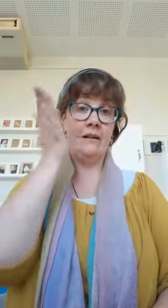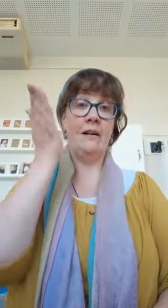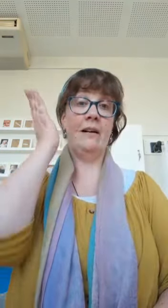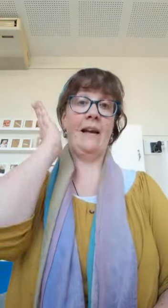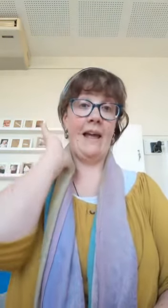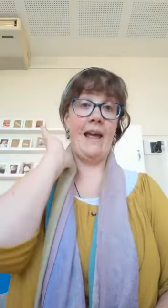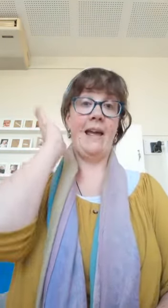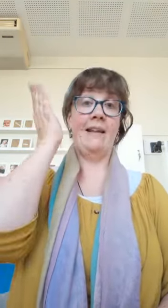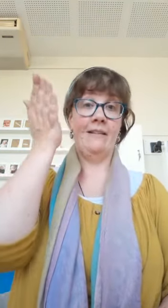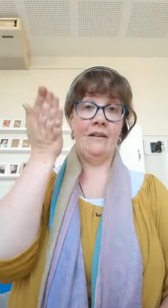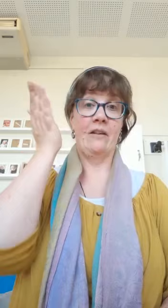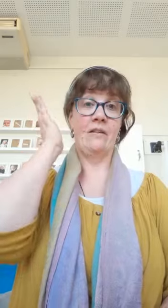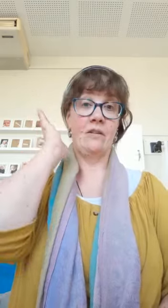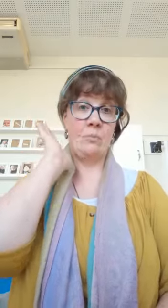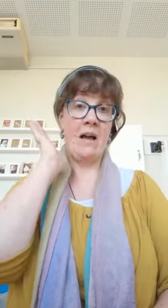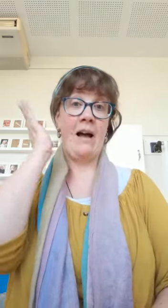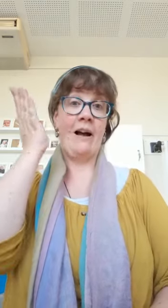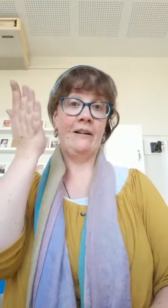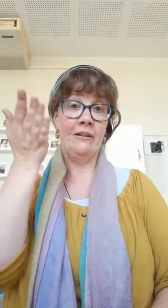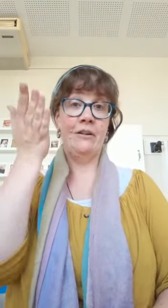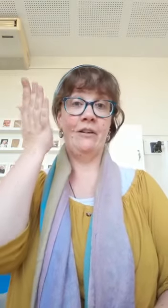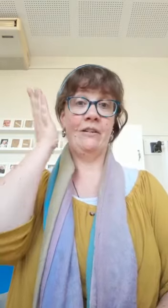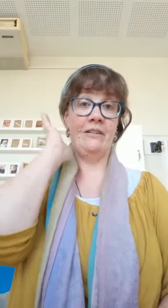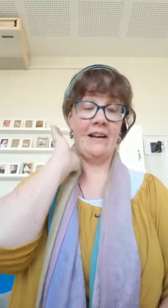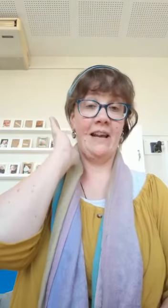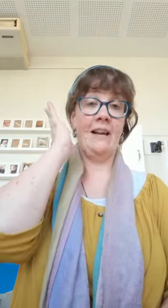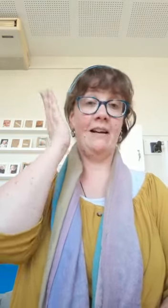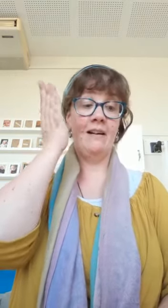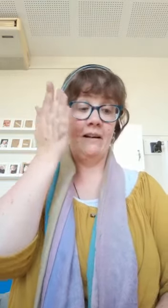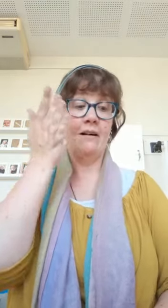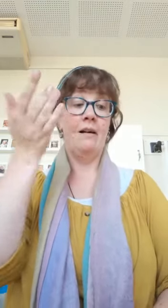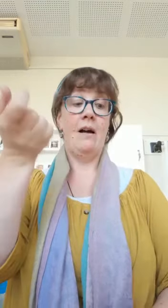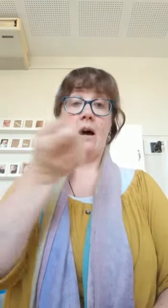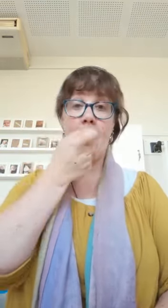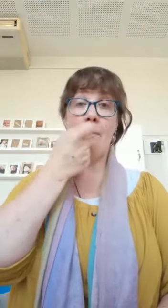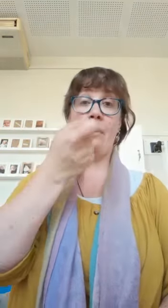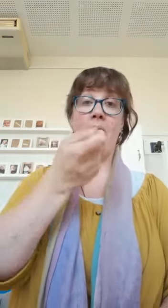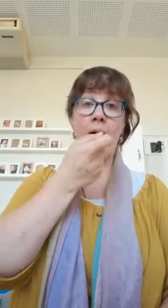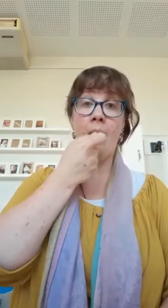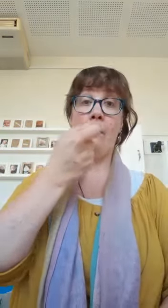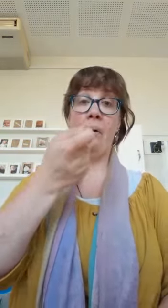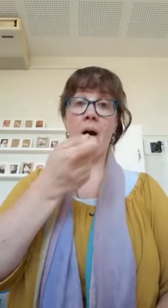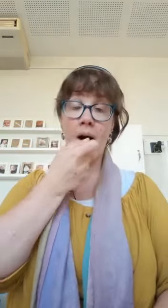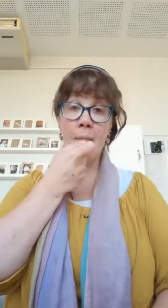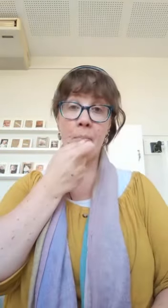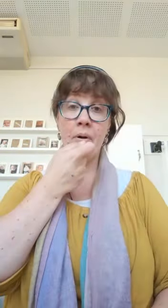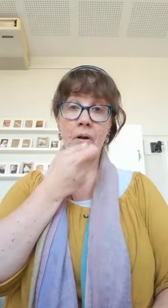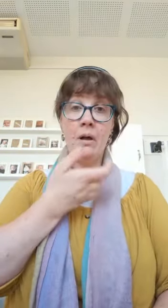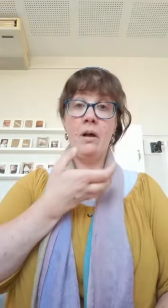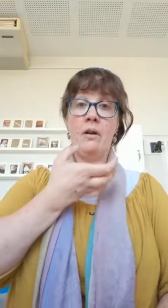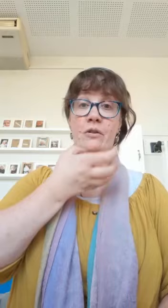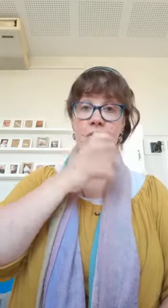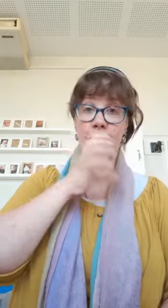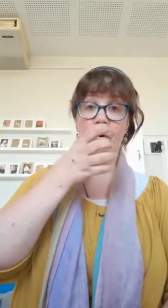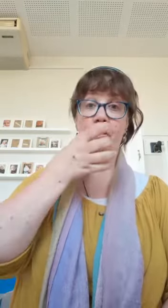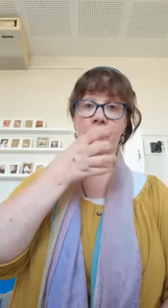Smakelijk eten, smakelijk drinken, hap, hap, hap, slok,